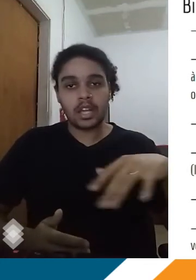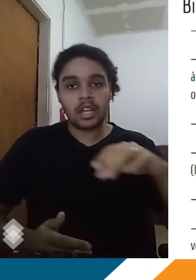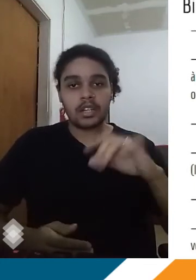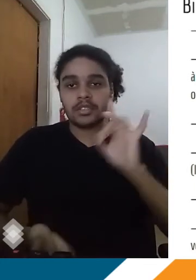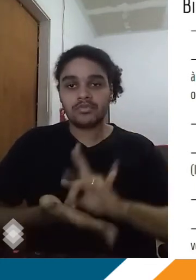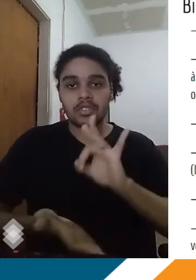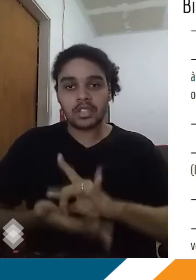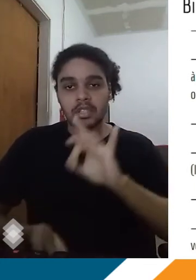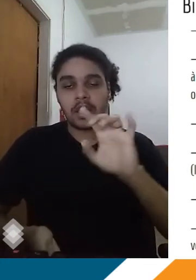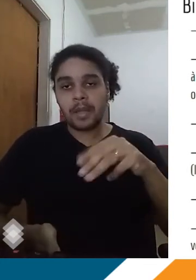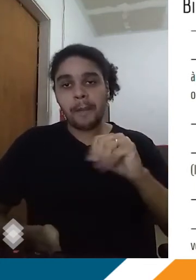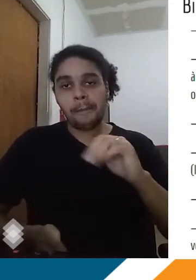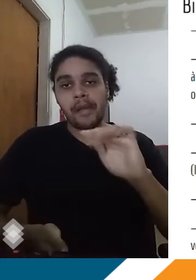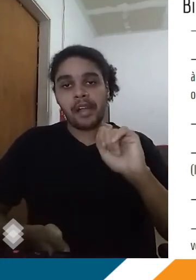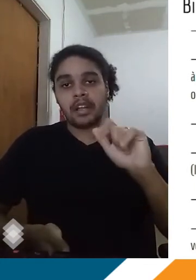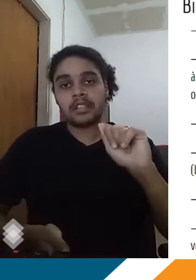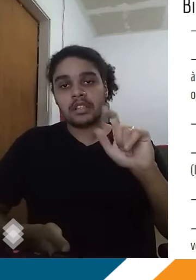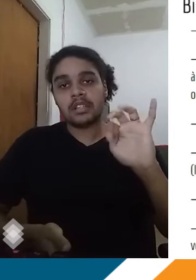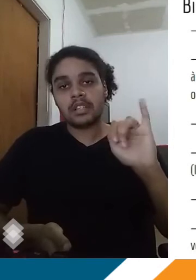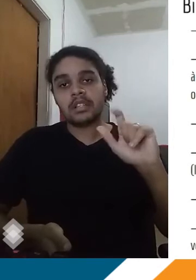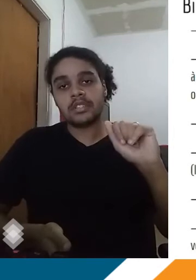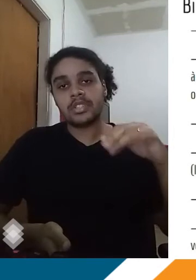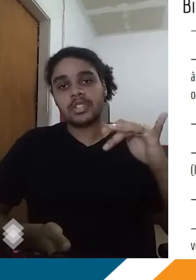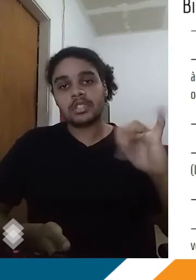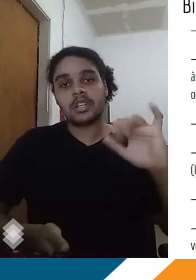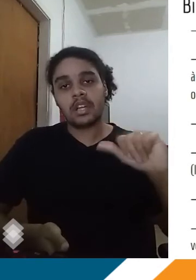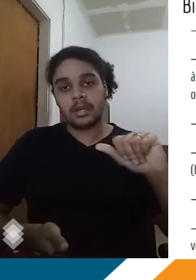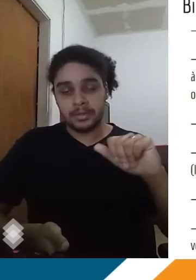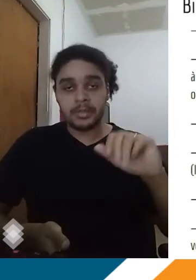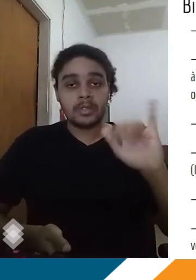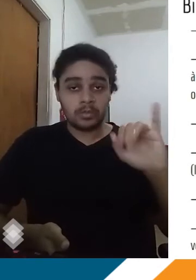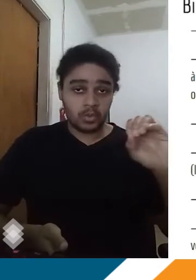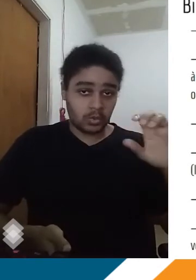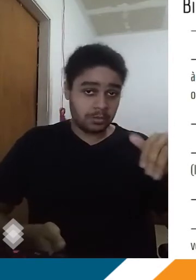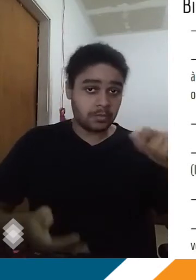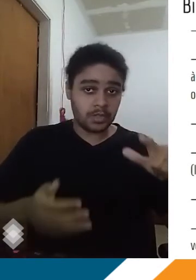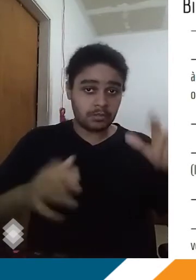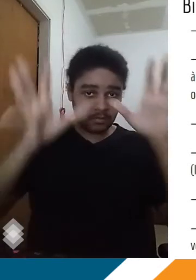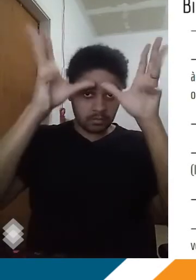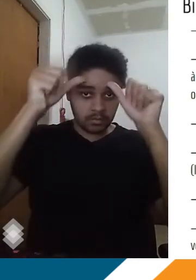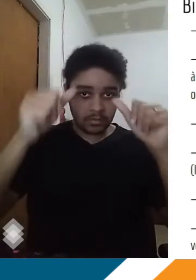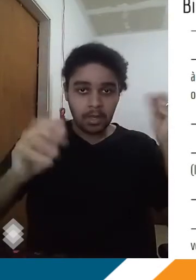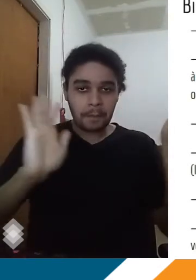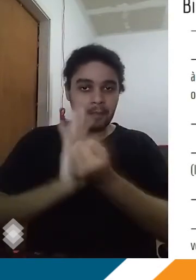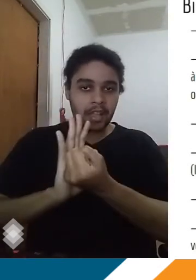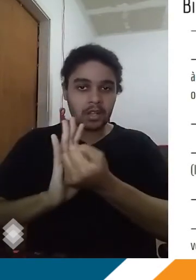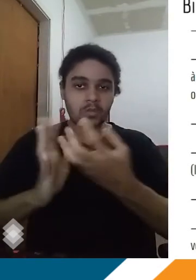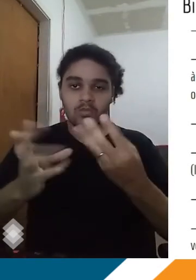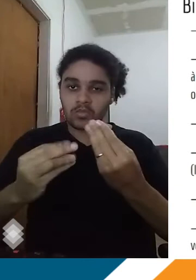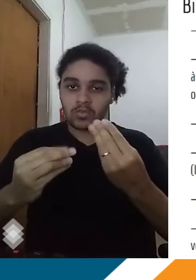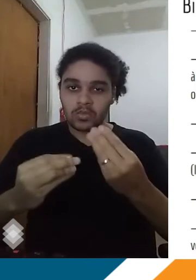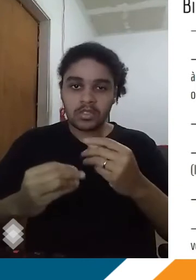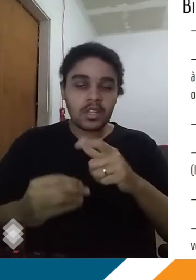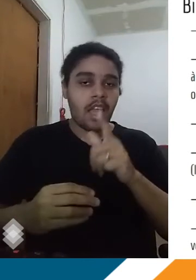original de Mata Atlântica. Esse bioma, assim como o bioma amazônico, é um bioma é marcado por um alto